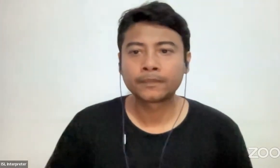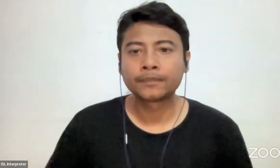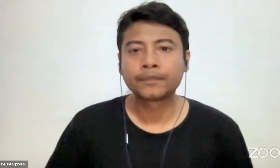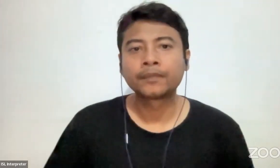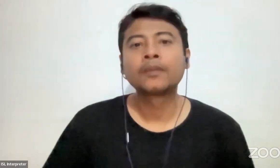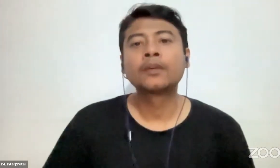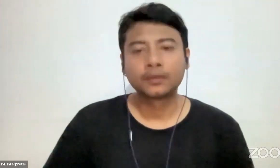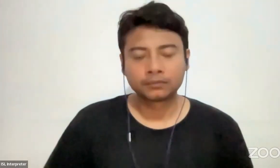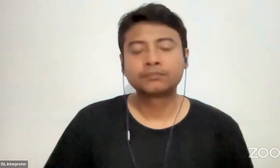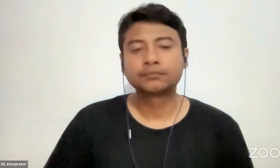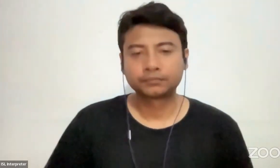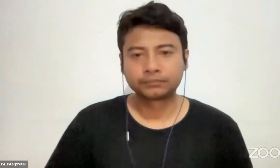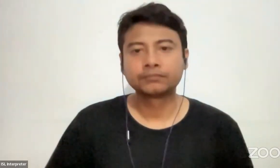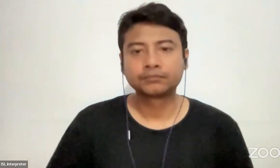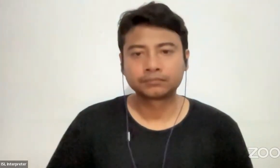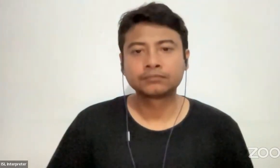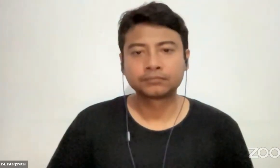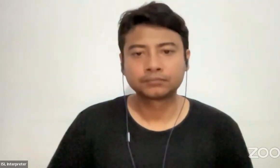अच्छा, ठीक